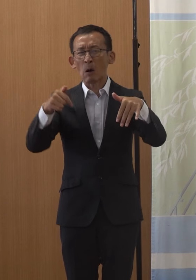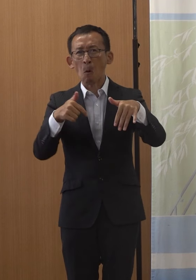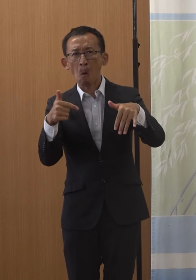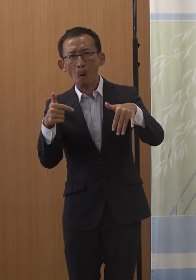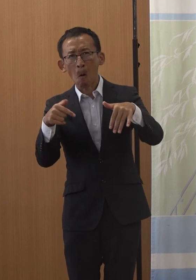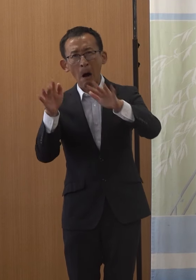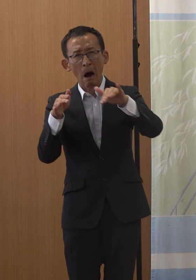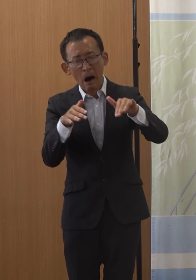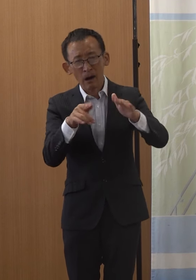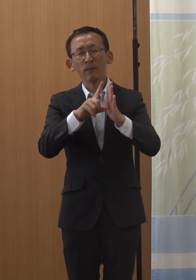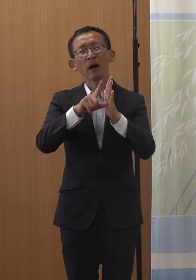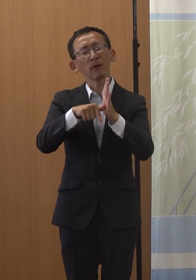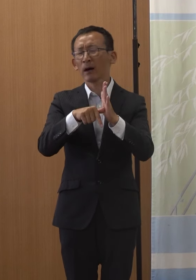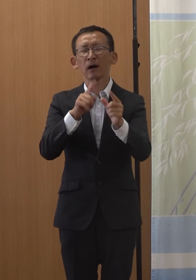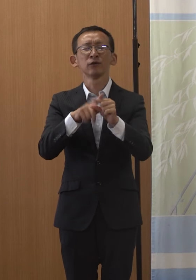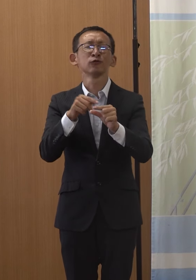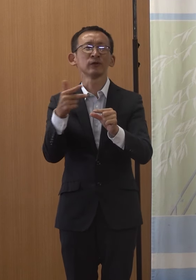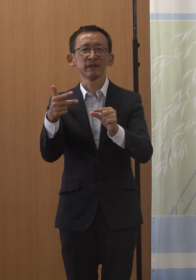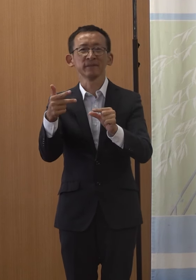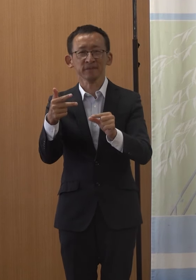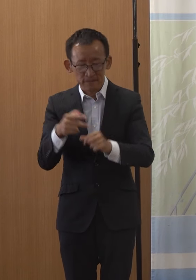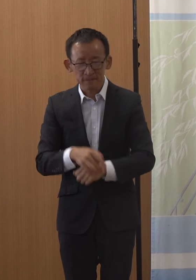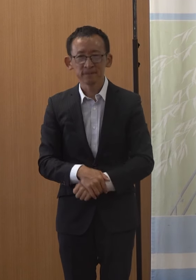天の場合は、中止といたします。